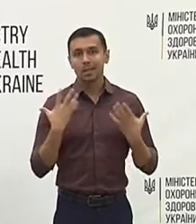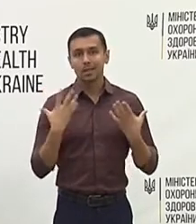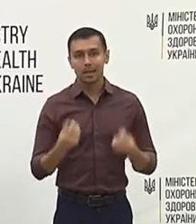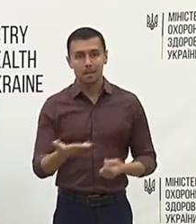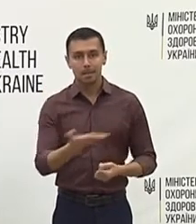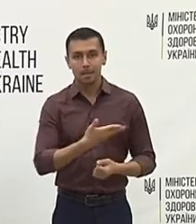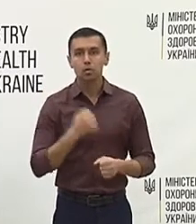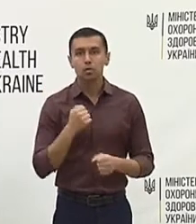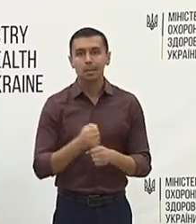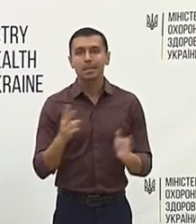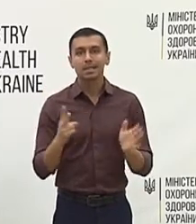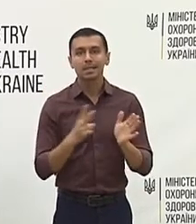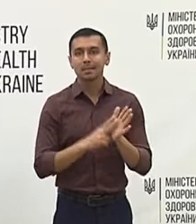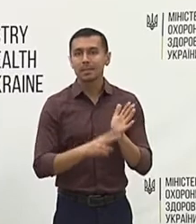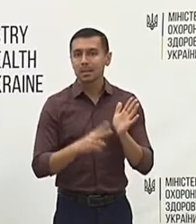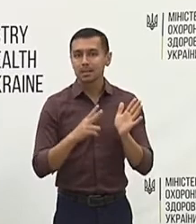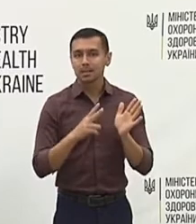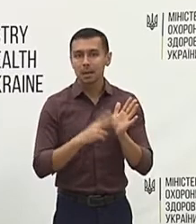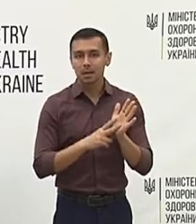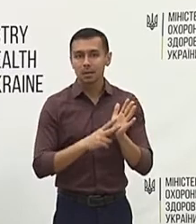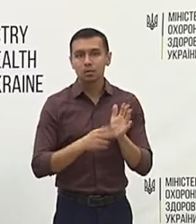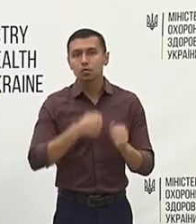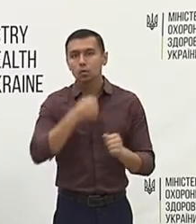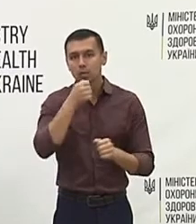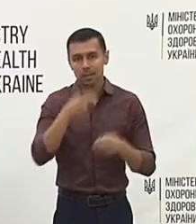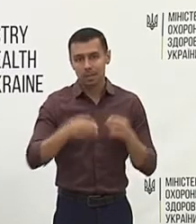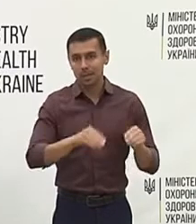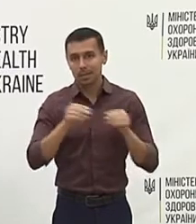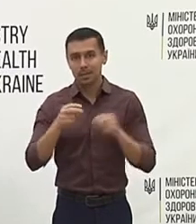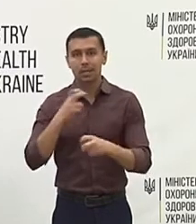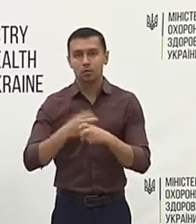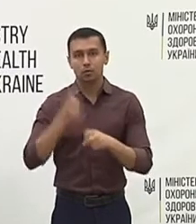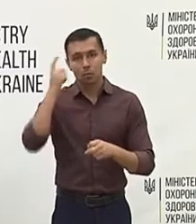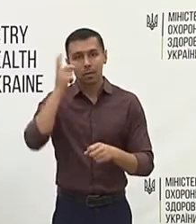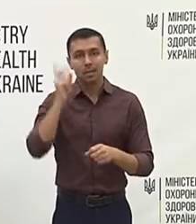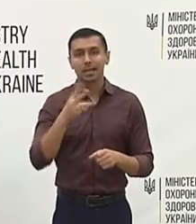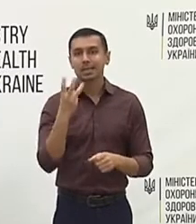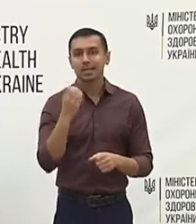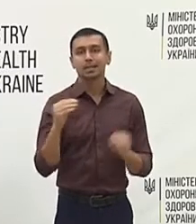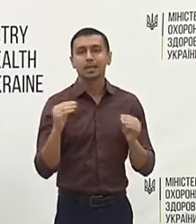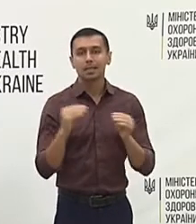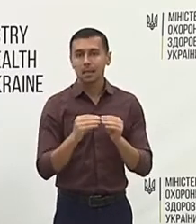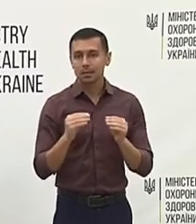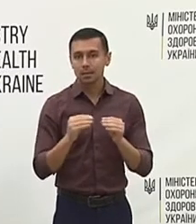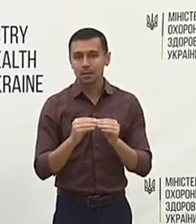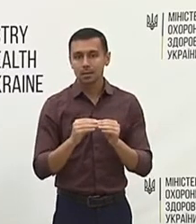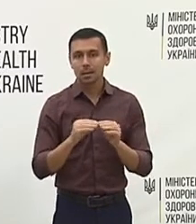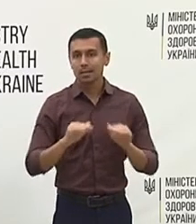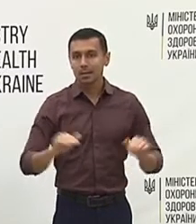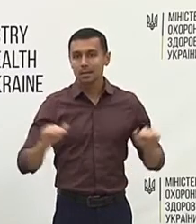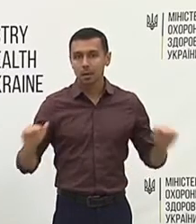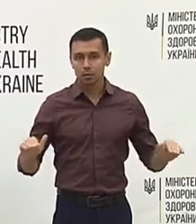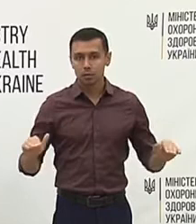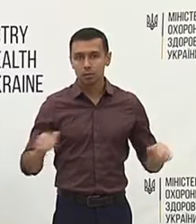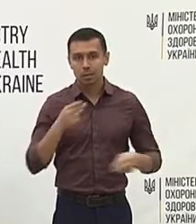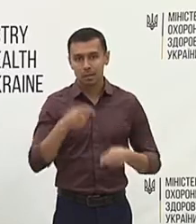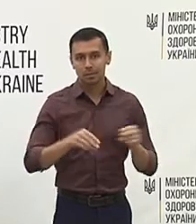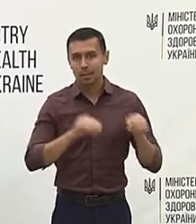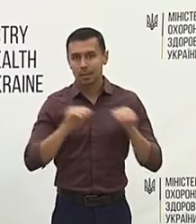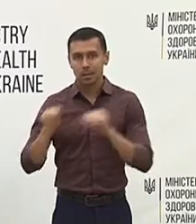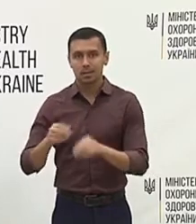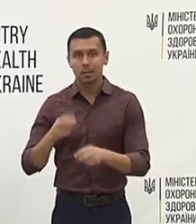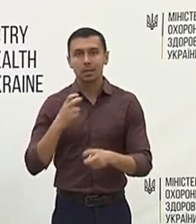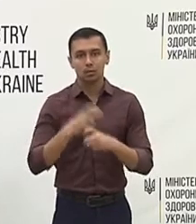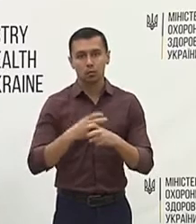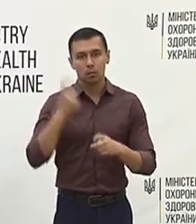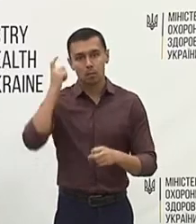день ми зробили 70 дорослих трансплантацій кісткового мозку та 310 дитячих трансплантацій